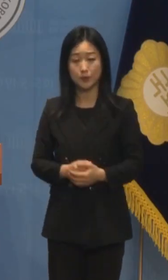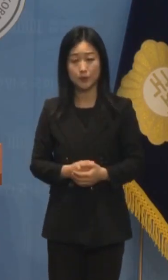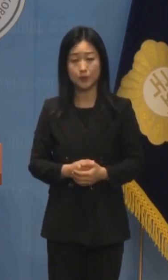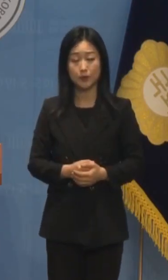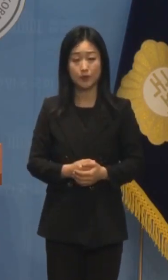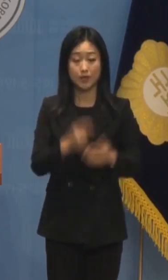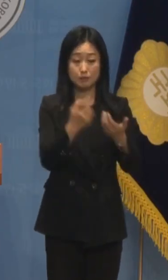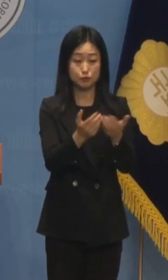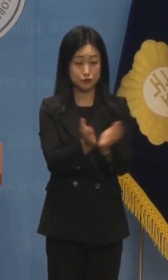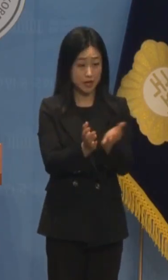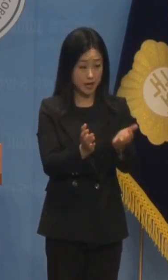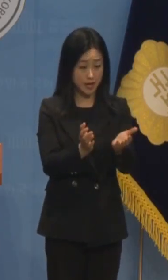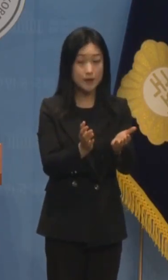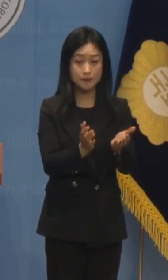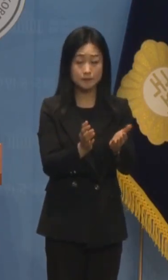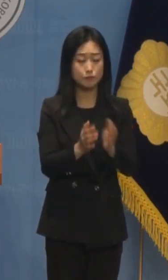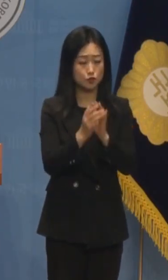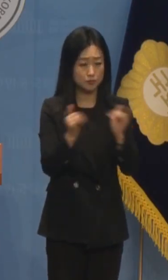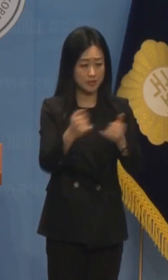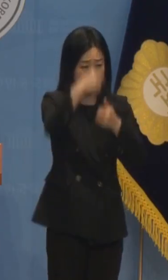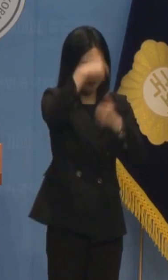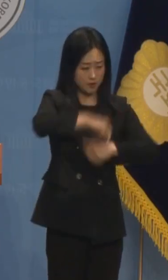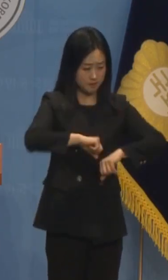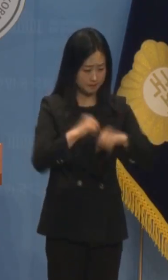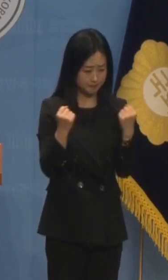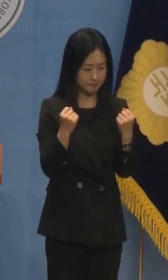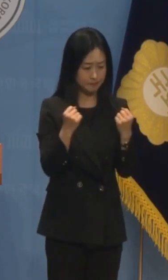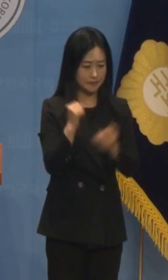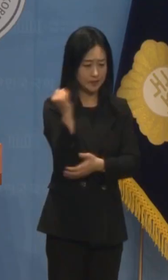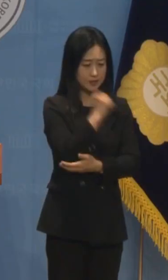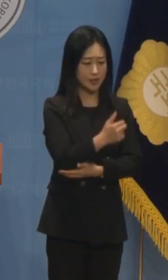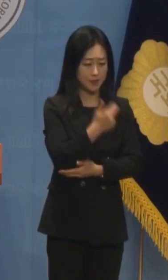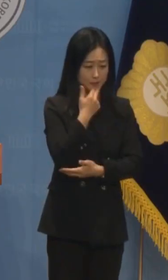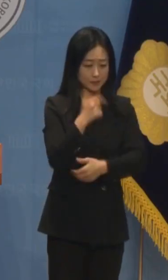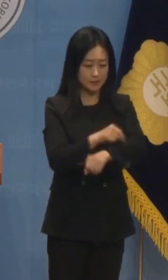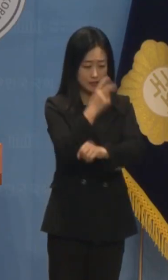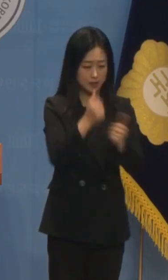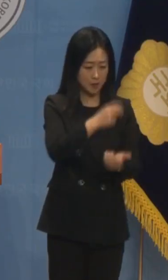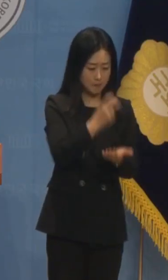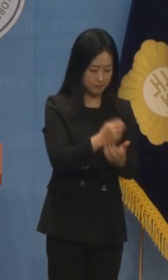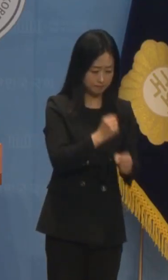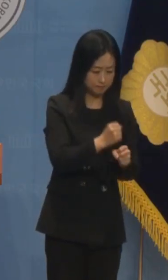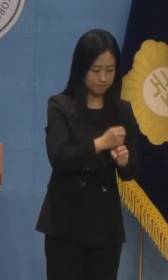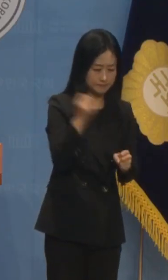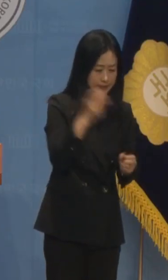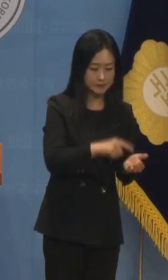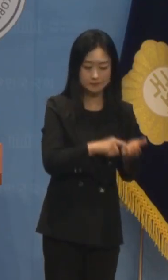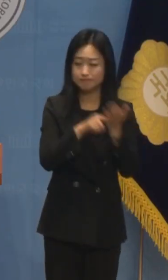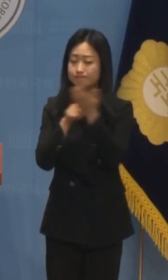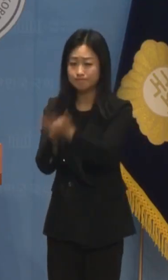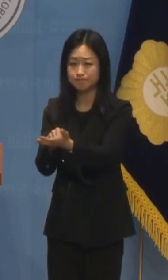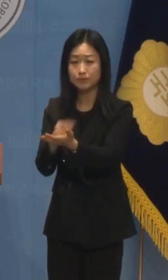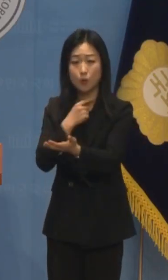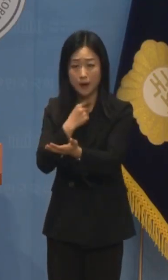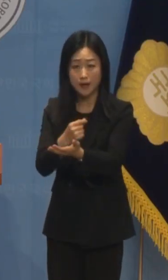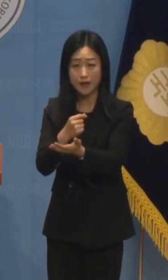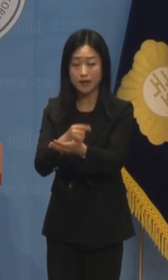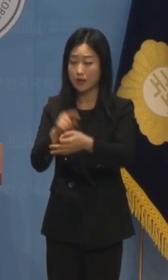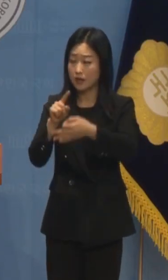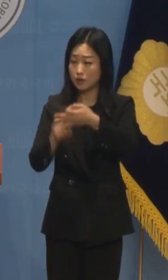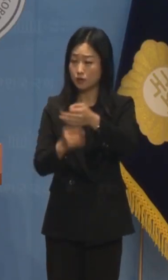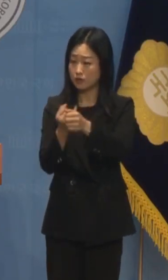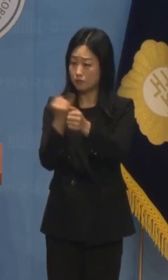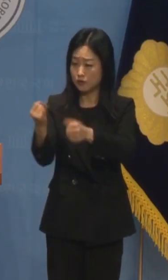민주당은 국민의 명령을 받들어 흔들림 없이 특검법 재의결을 추진해 나아가겠습니다. 김건희 특검법을